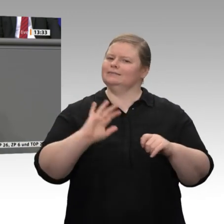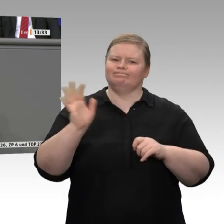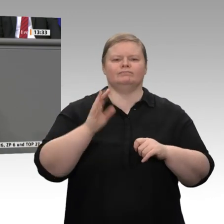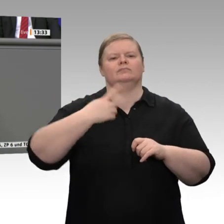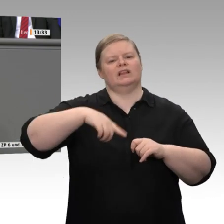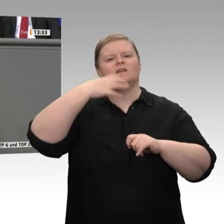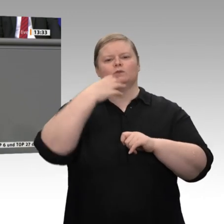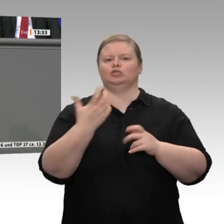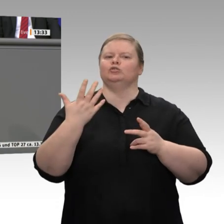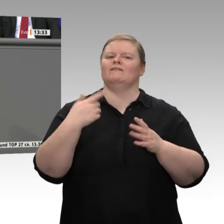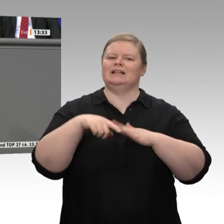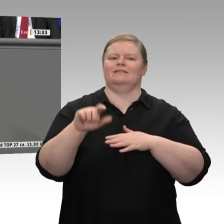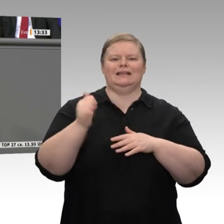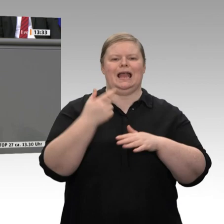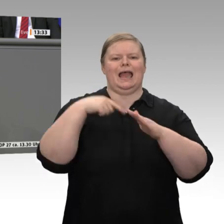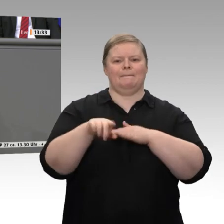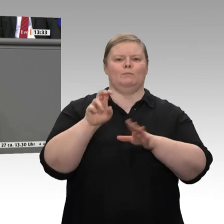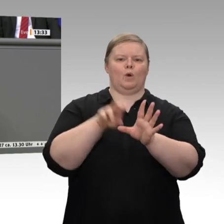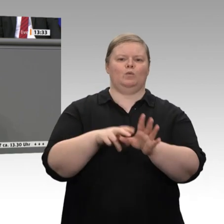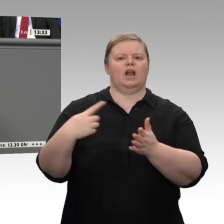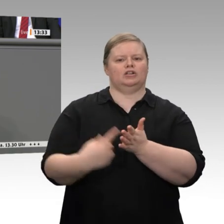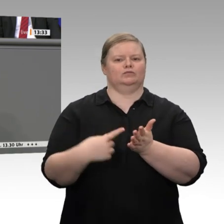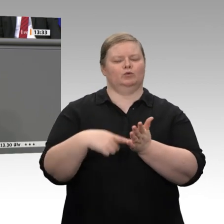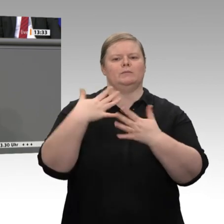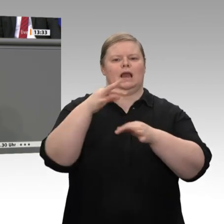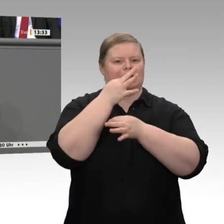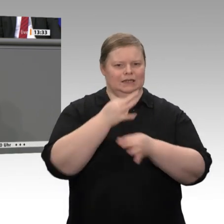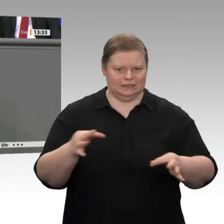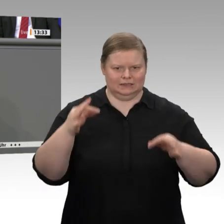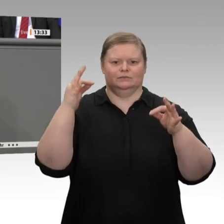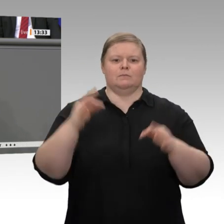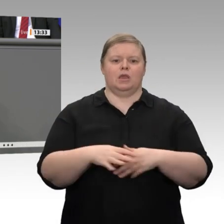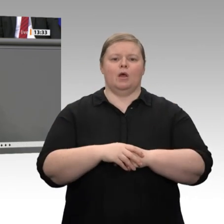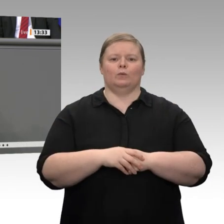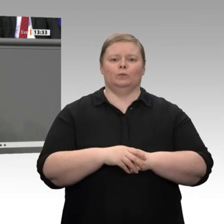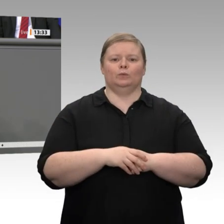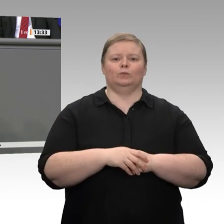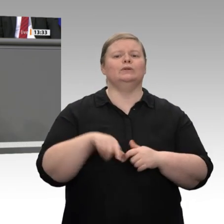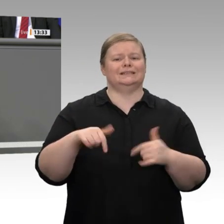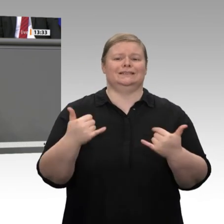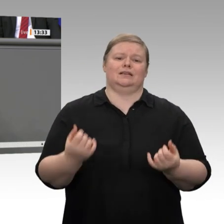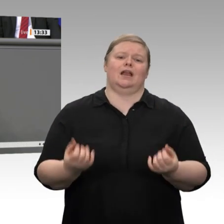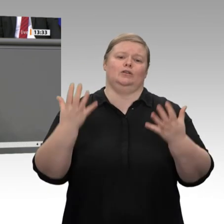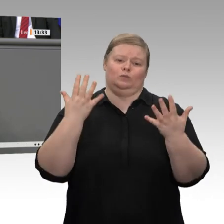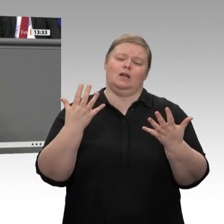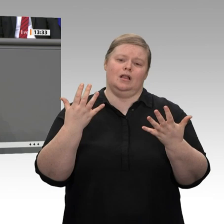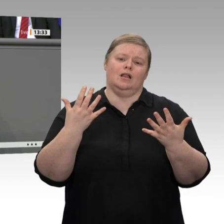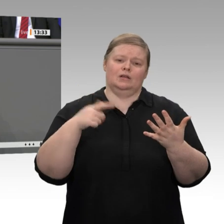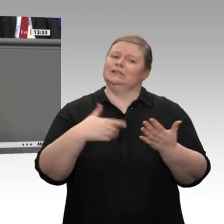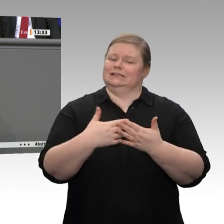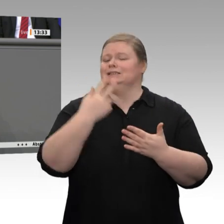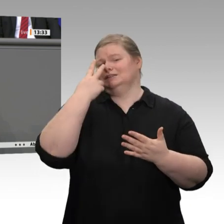Wiedereinbürgerungsanspruches brauchen. Dass das aktuell ist, haben wir gesehen in den Zahlen, über die wir diskutiert haben, von 43 Anträgen